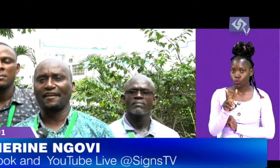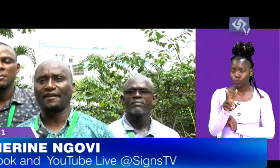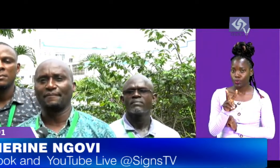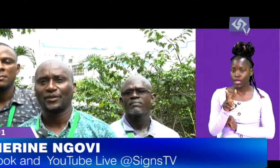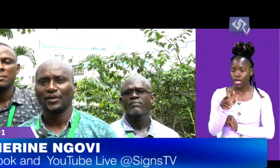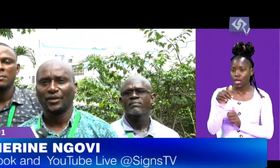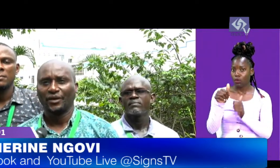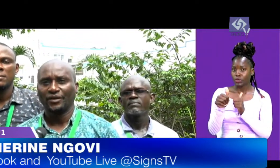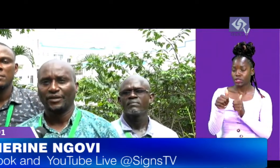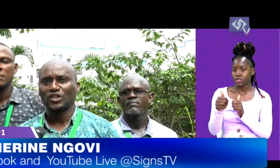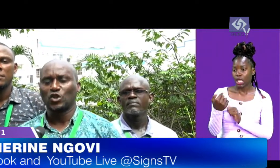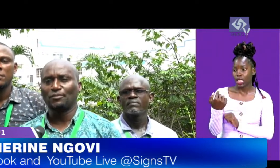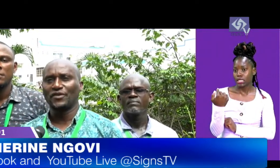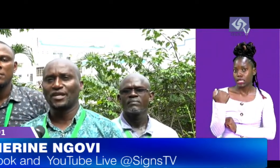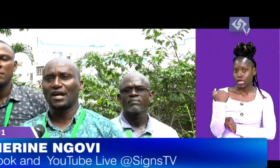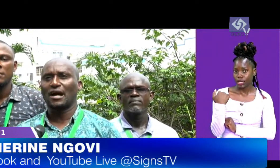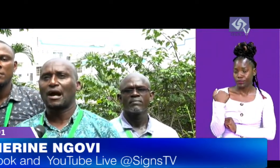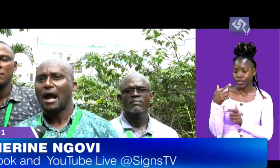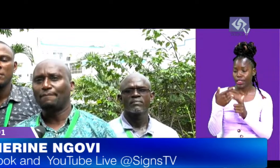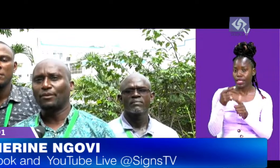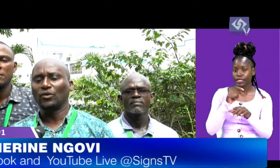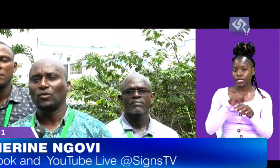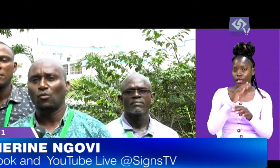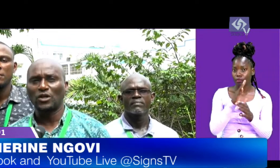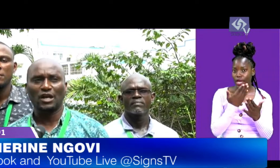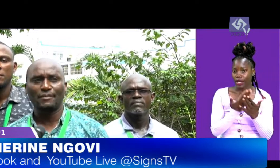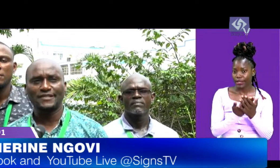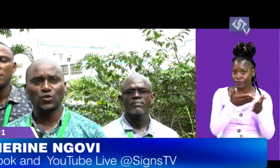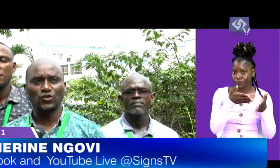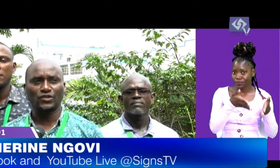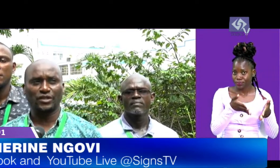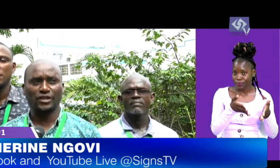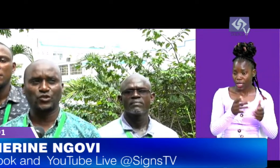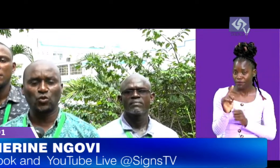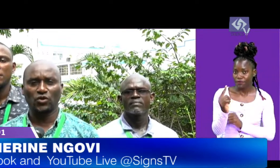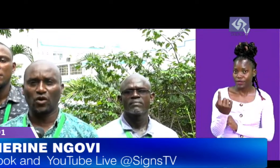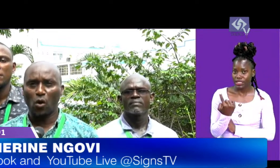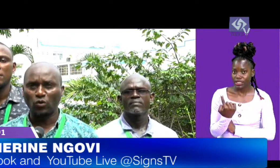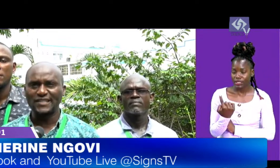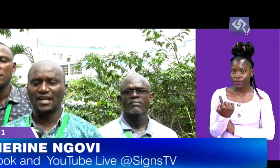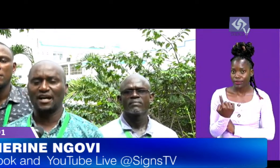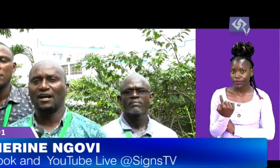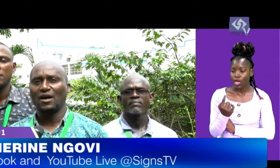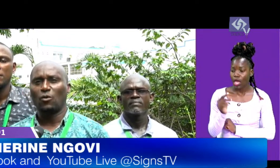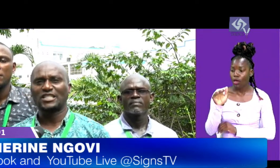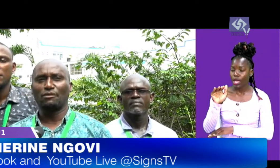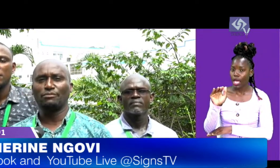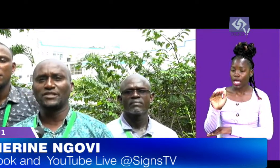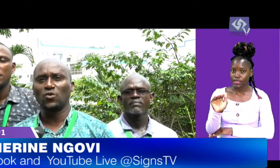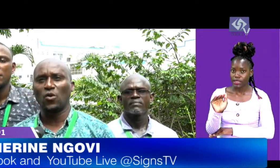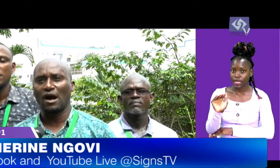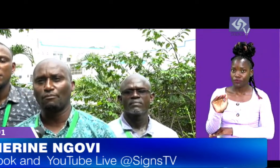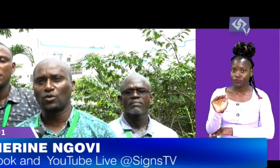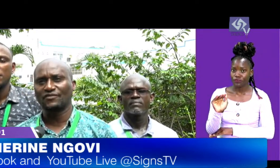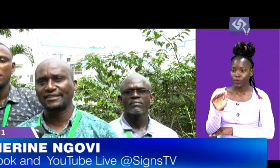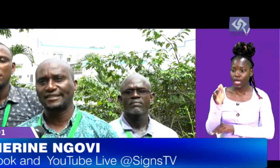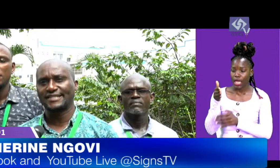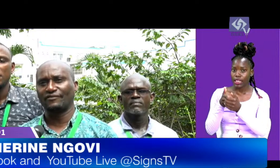jana. Na tulipofika hapo, mwanzo kabisa tuliuliza wasimamizi wa Boss Freight